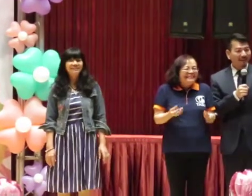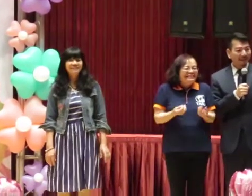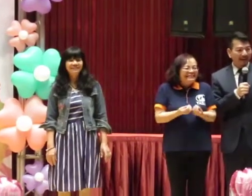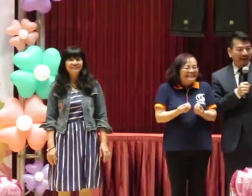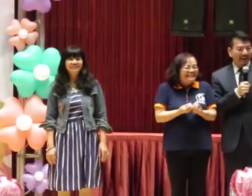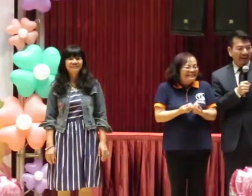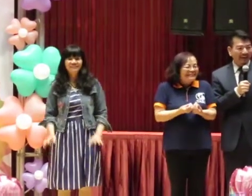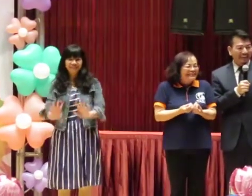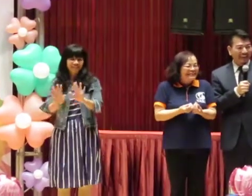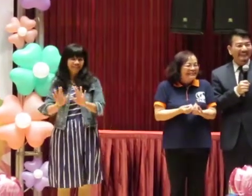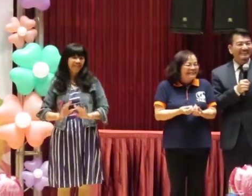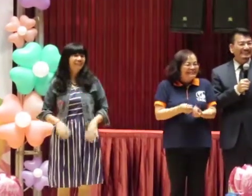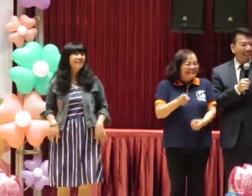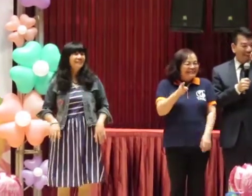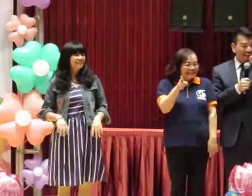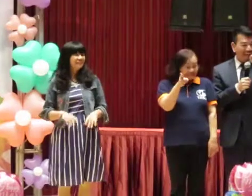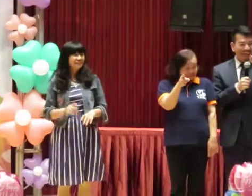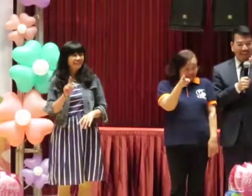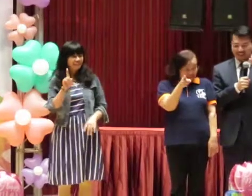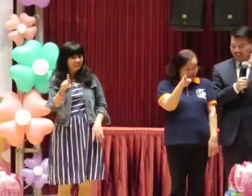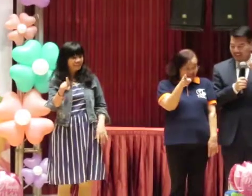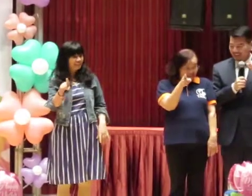小朋友，北京。